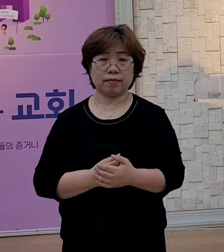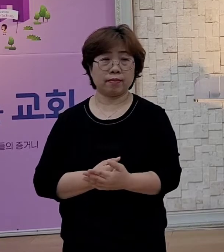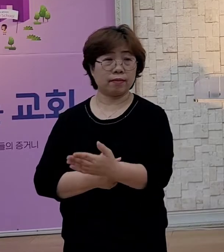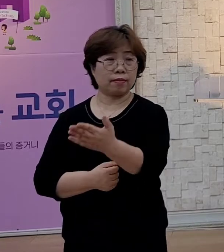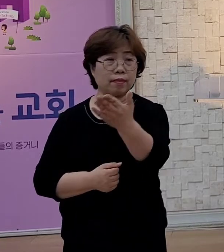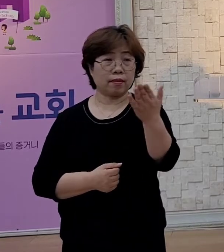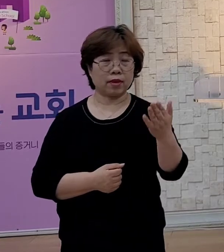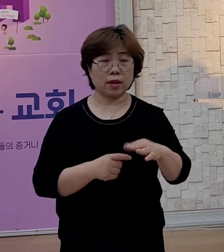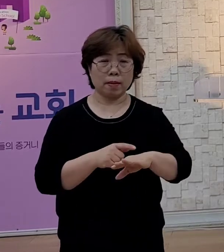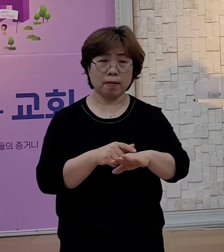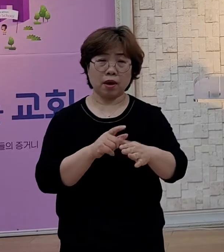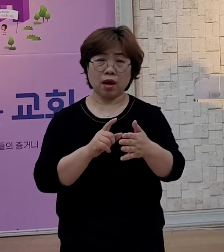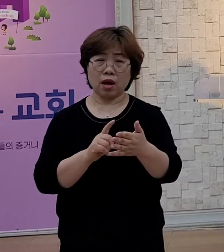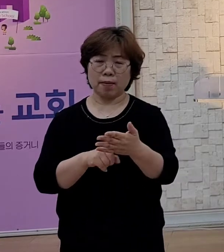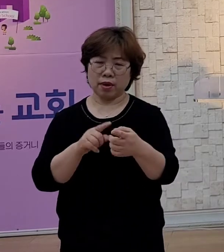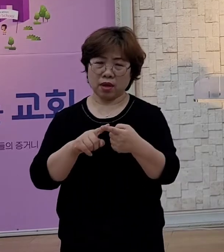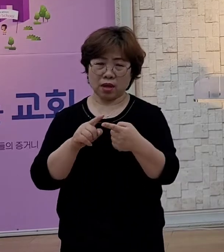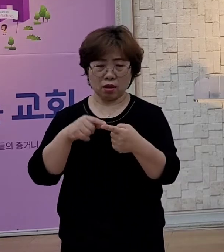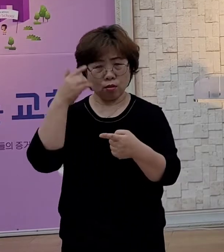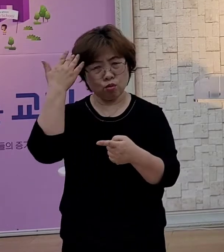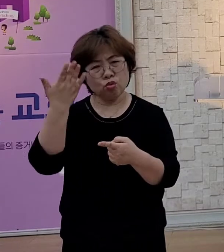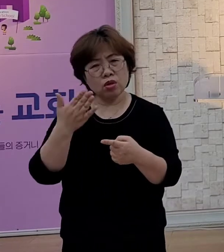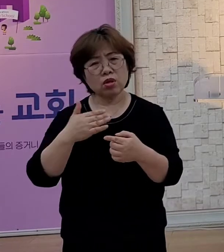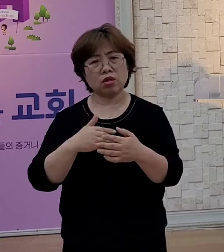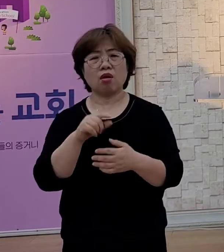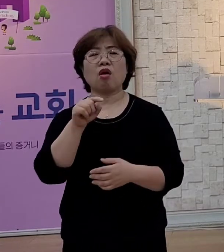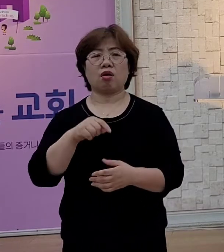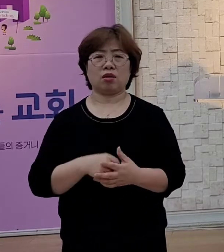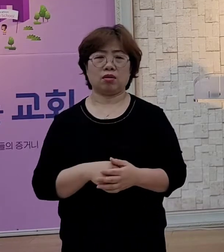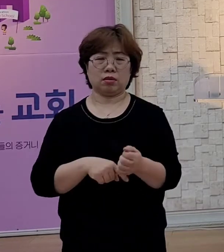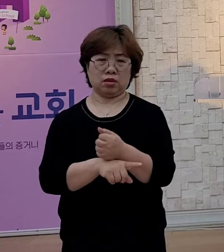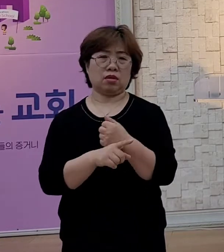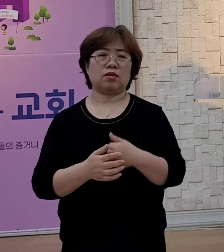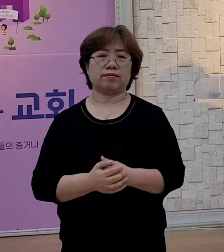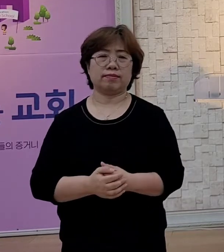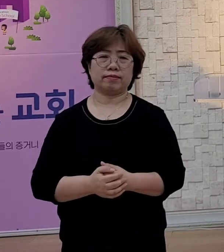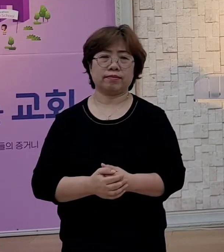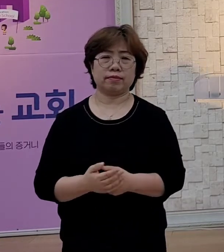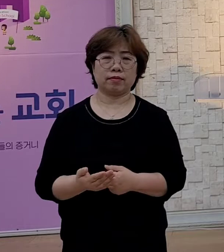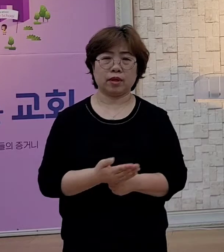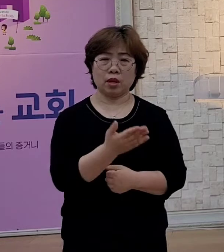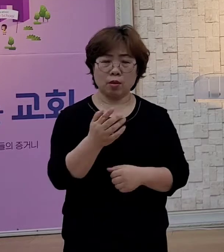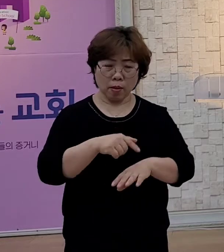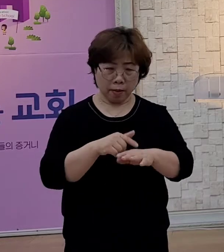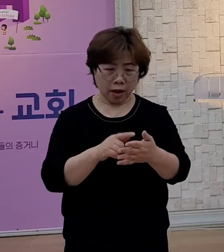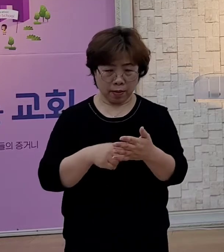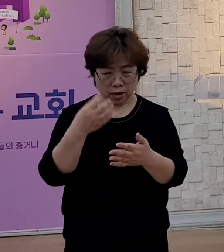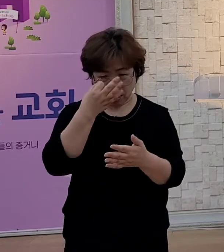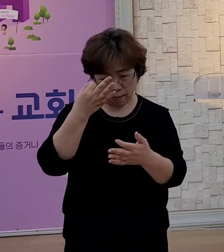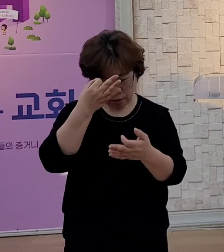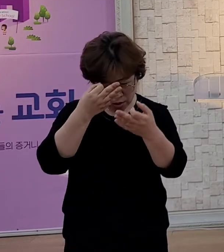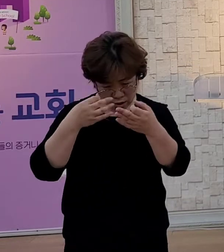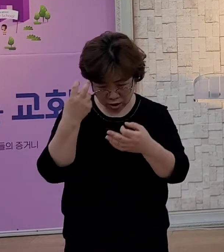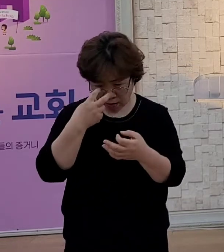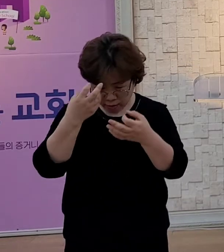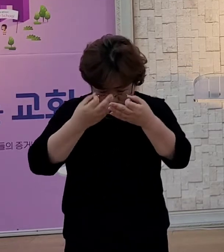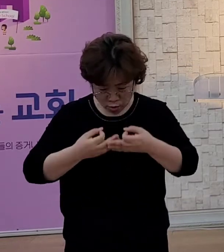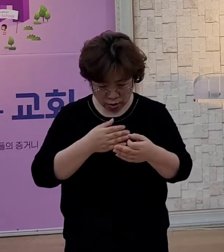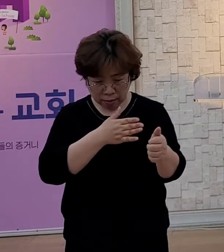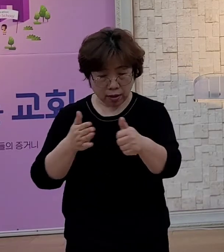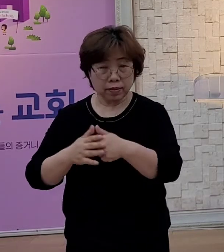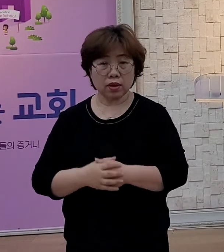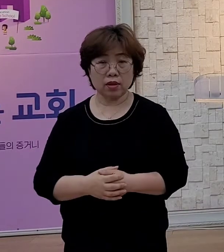여러분들의 마음을 묻는 거예요. 우리 마음이 어떠한가라는 것을 살펴야 됩니다.